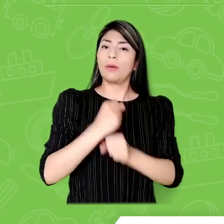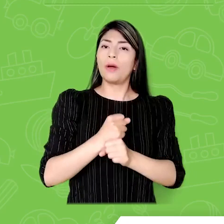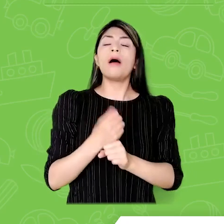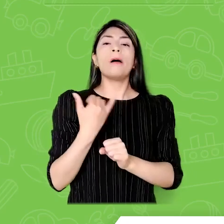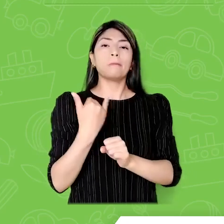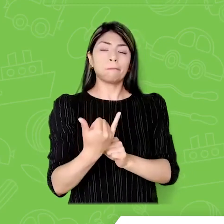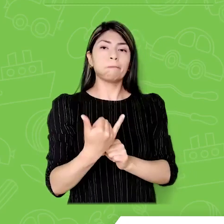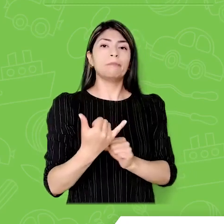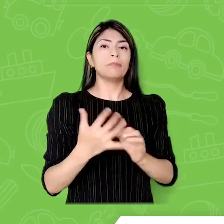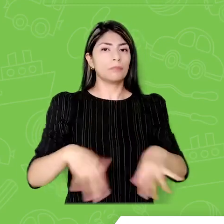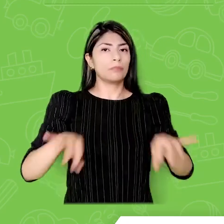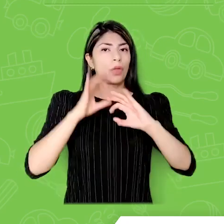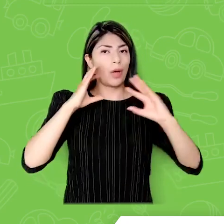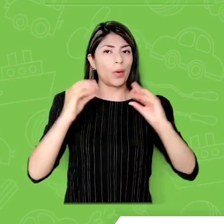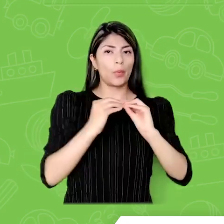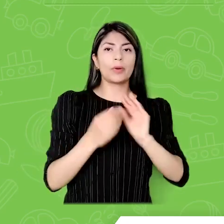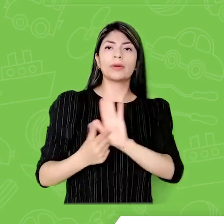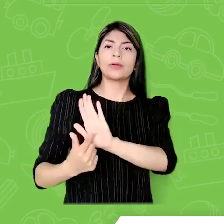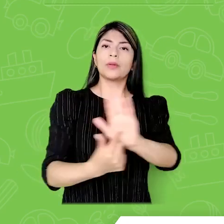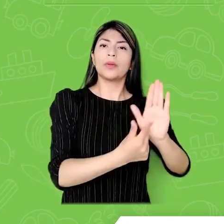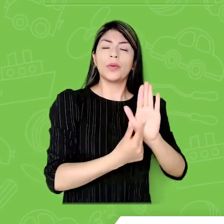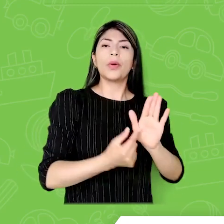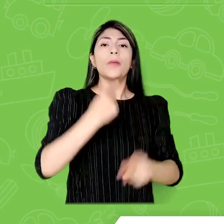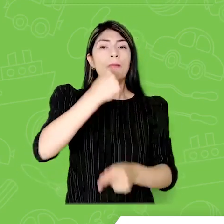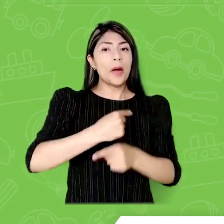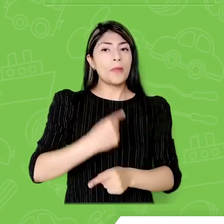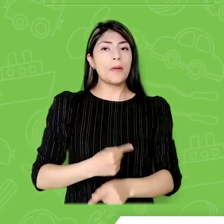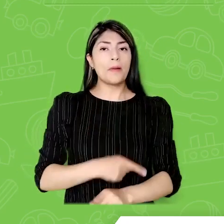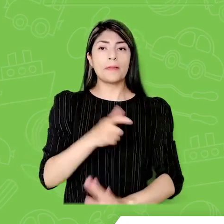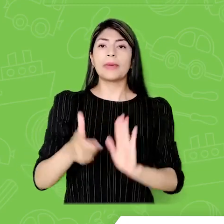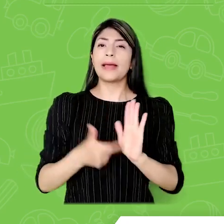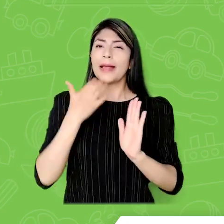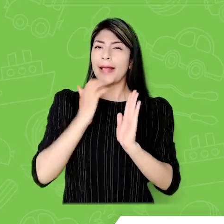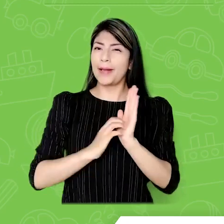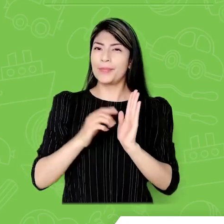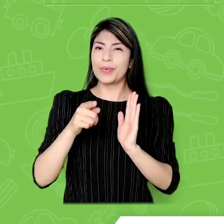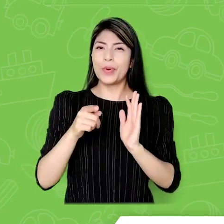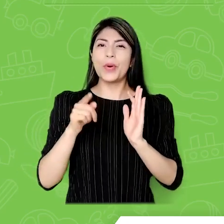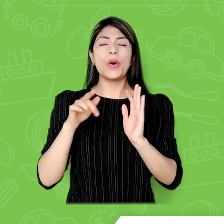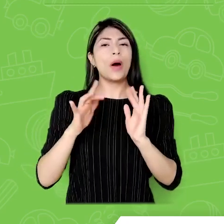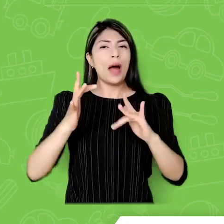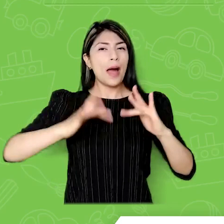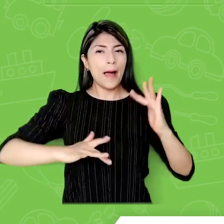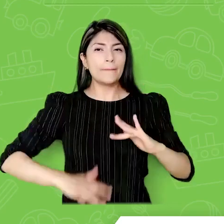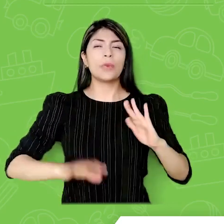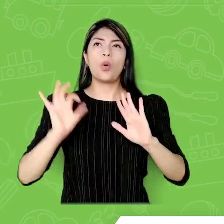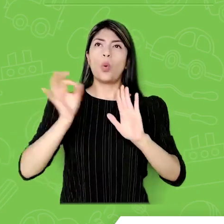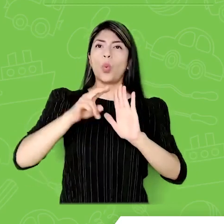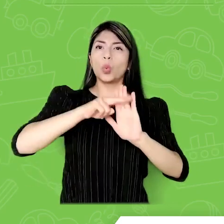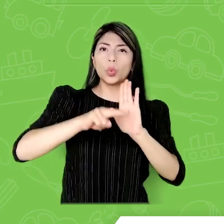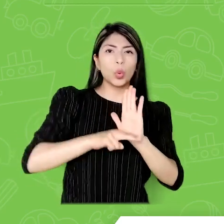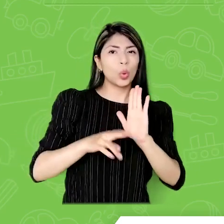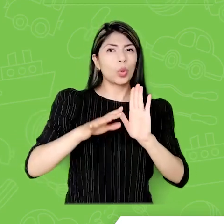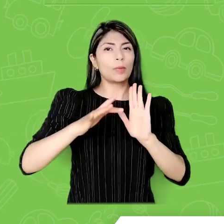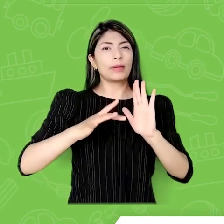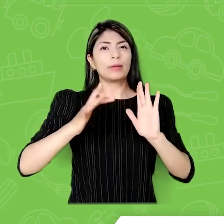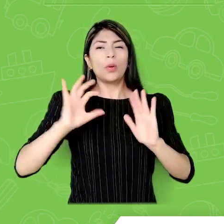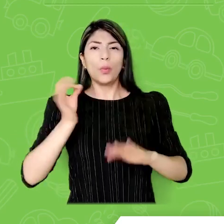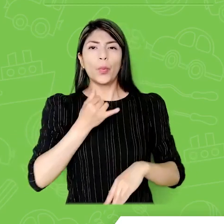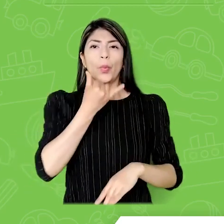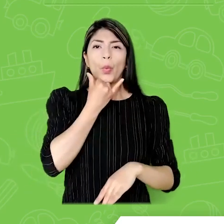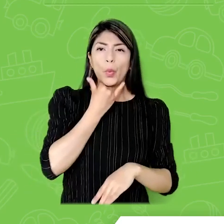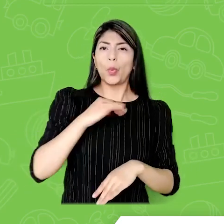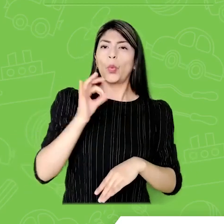No correspondencia con las normas que apliquen, equivocación, omisión o falsedad de la información del mezcl, y o de la